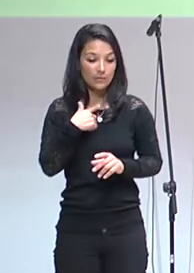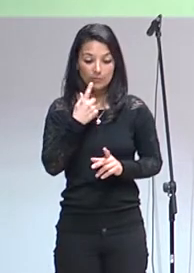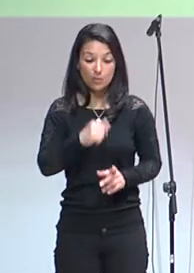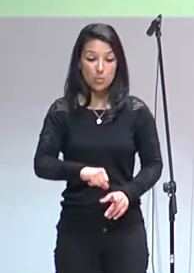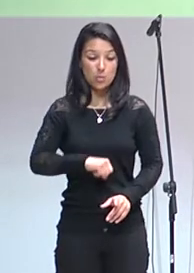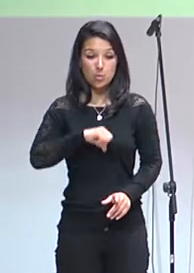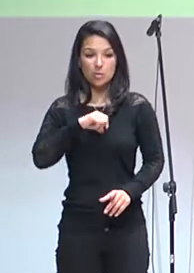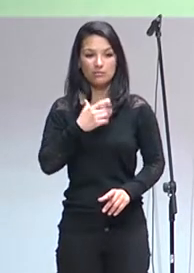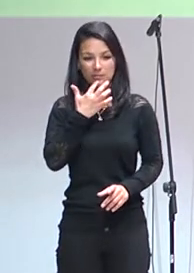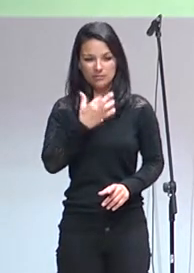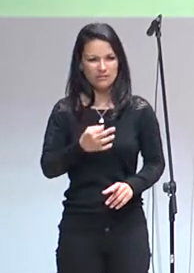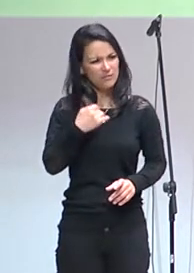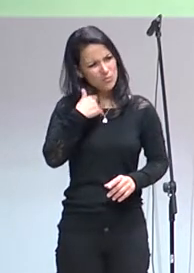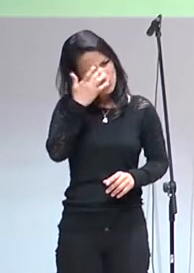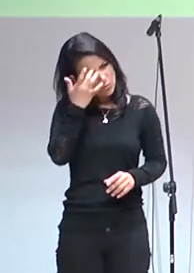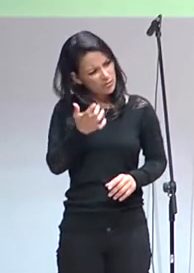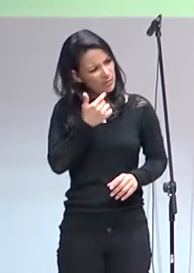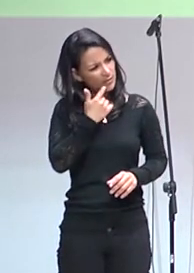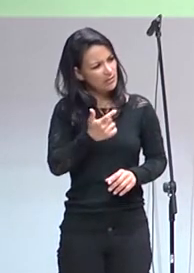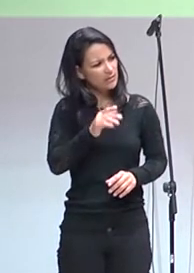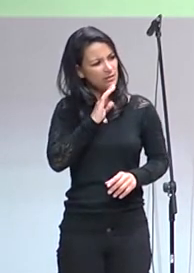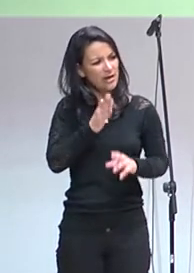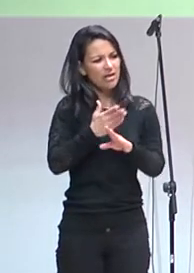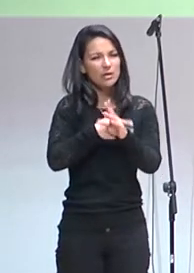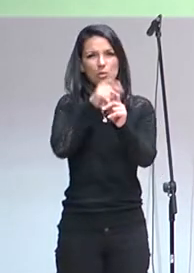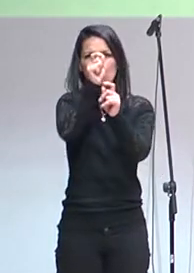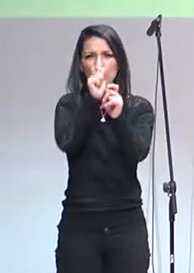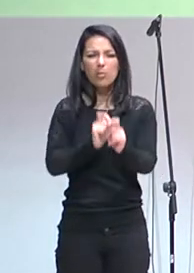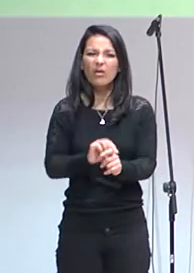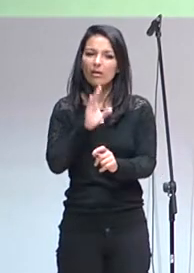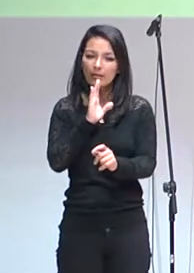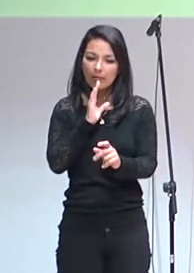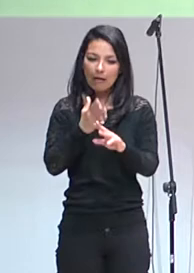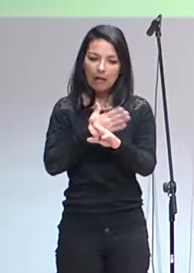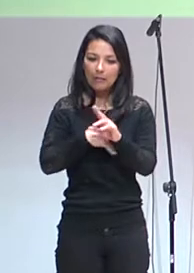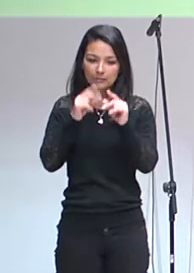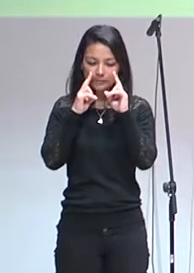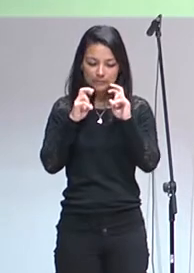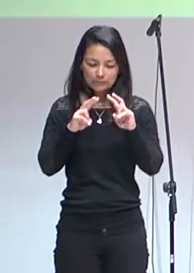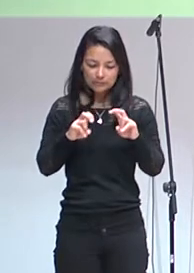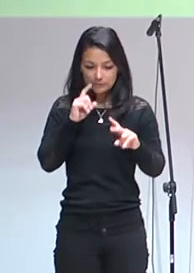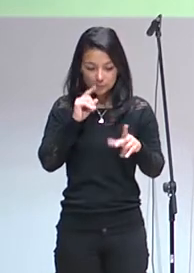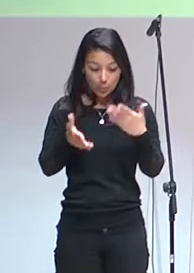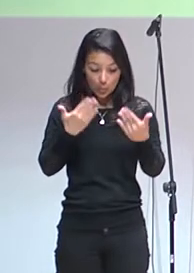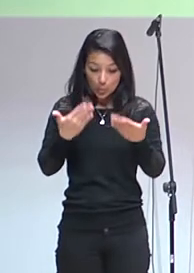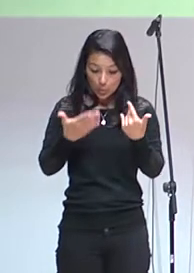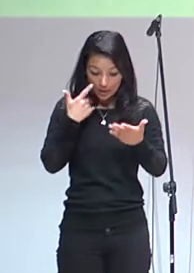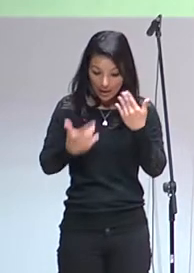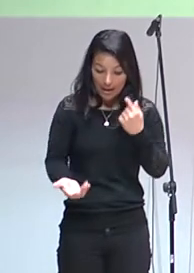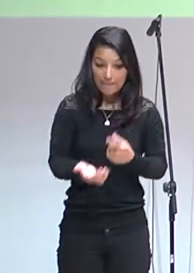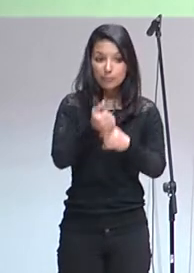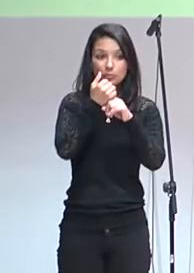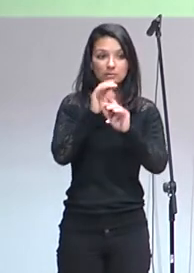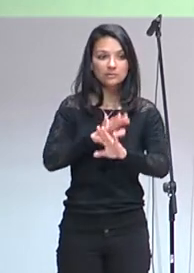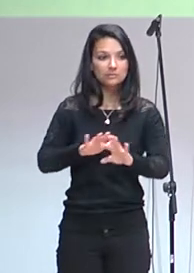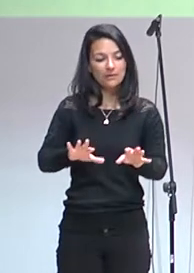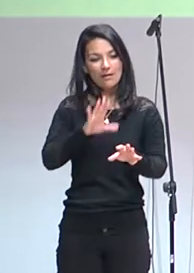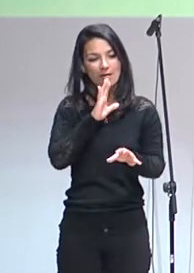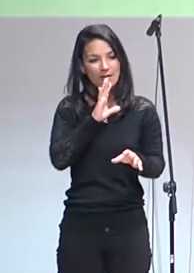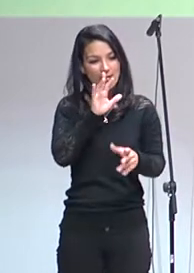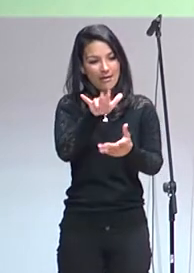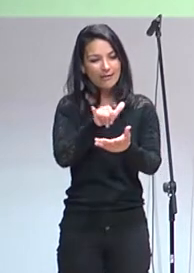orgullosos y ni siquiera sabíamos quién había sido el escultor, entonces exploramos, esculcamos hasta lograr no descubrir